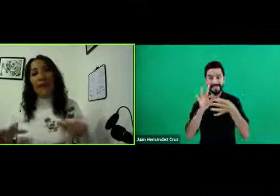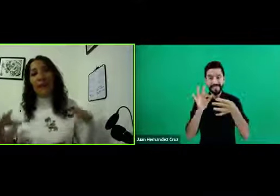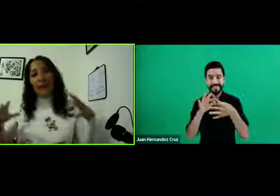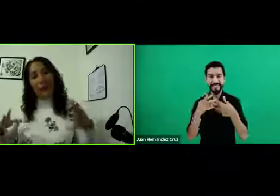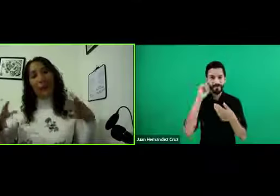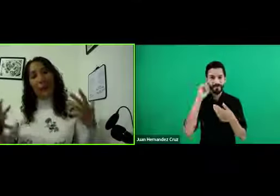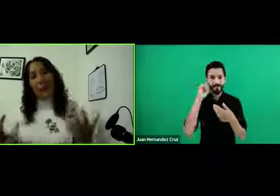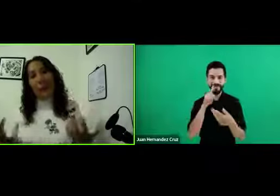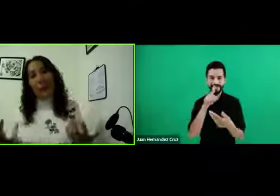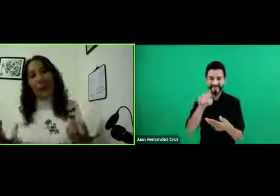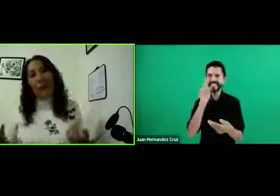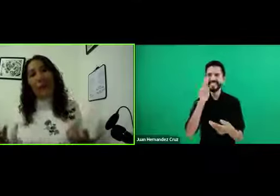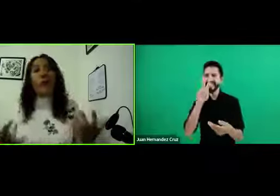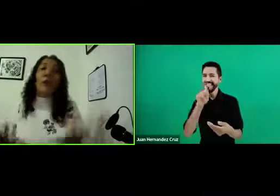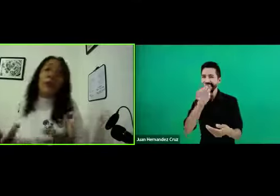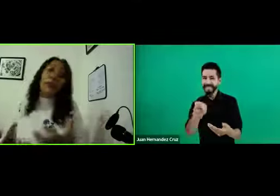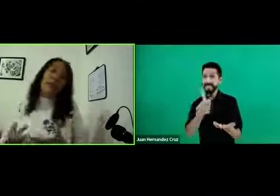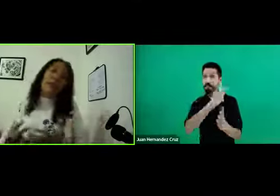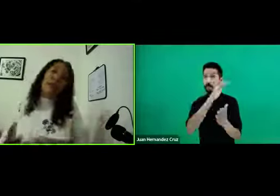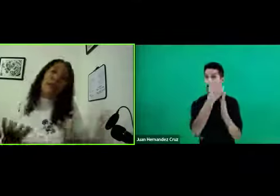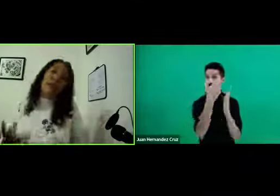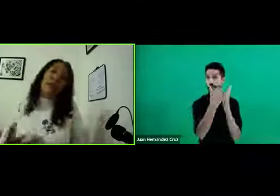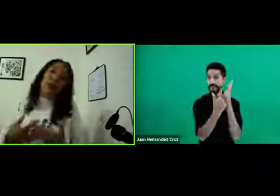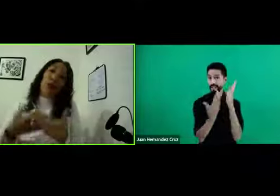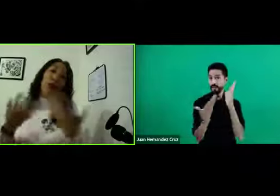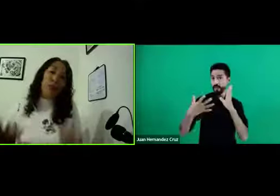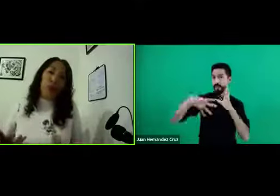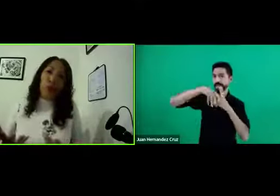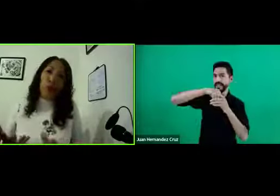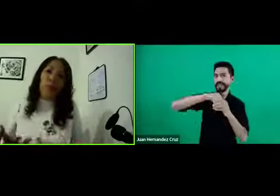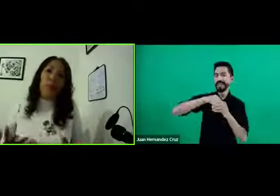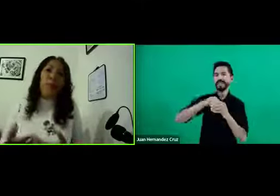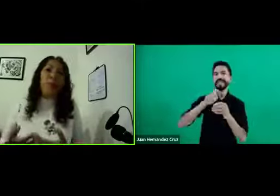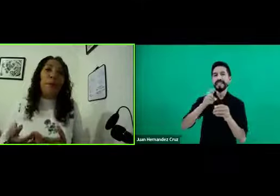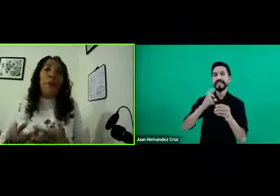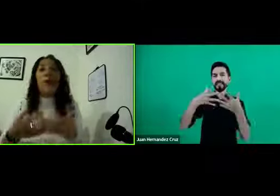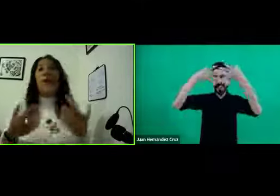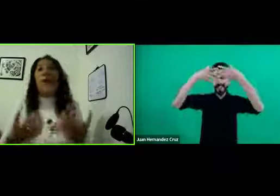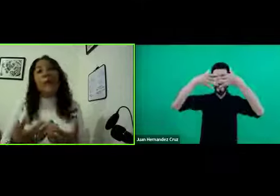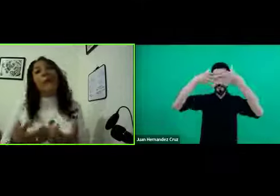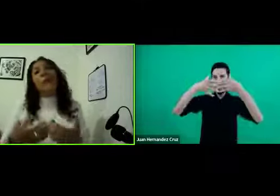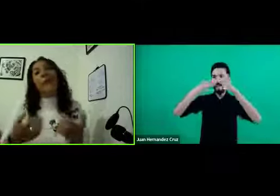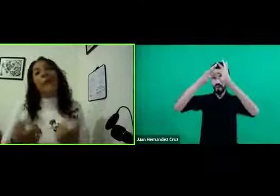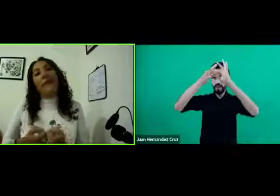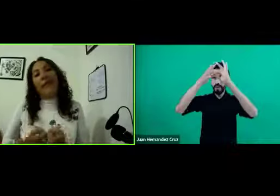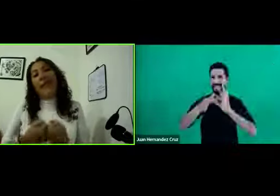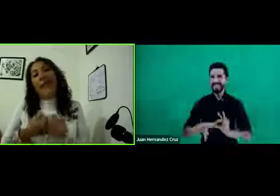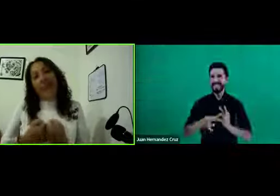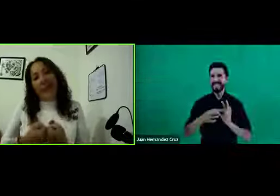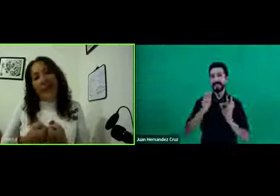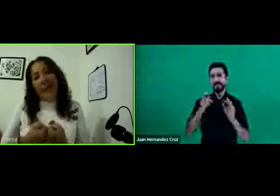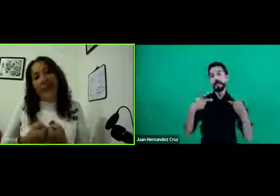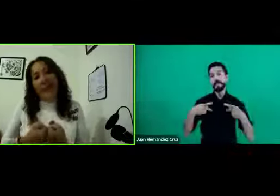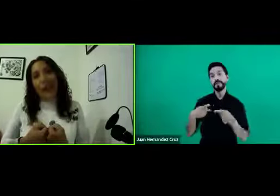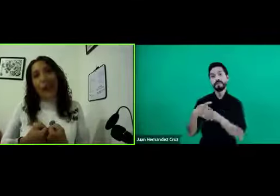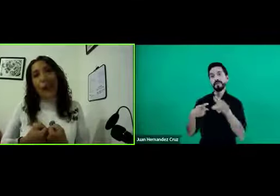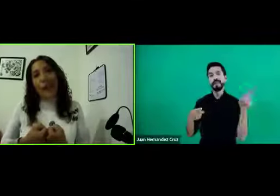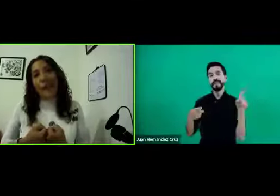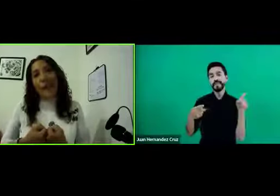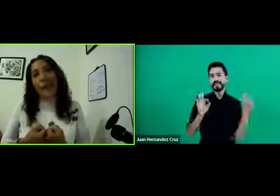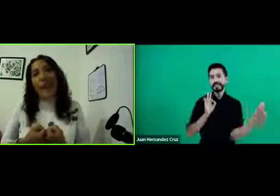esta parte, dentro de este proceso inclusivo, Neurosintergia trabaja mucho con las personas que no han tenido esta posibilidad de